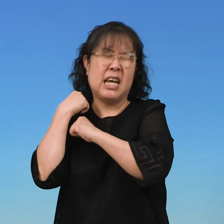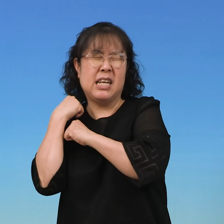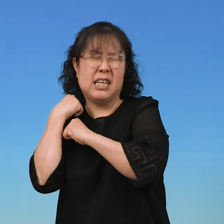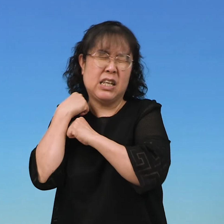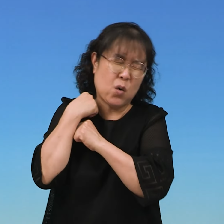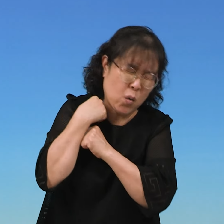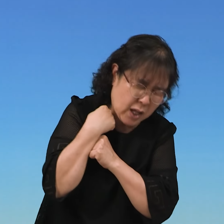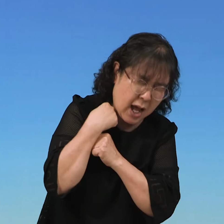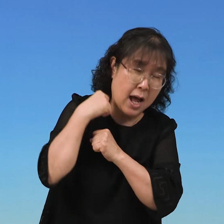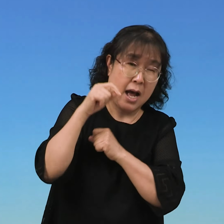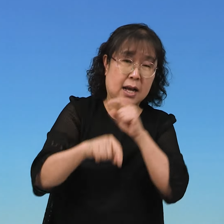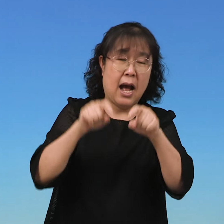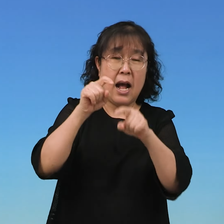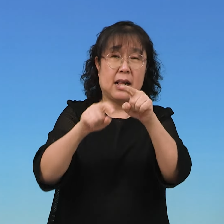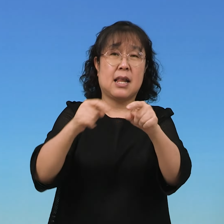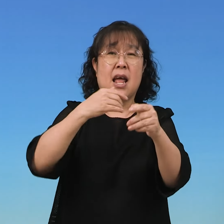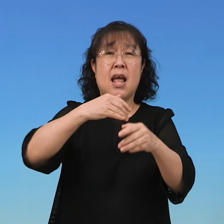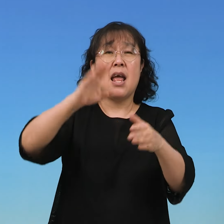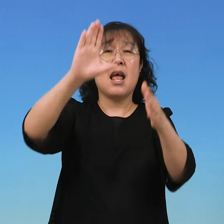십자가를 종에 지고 나갈 때